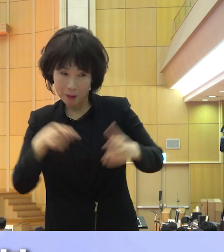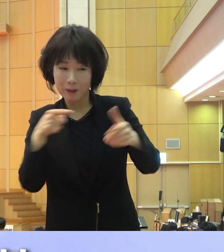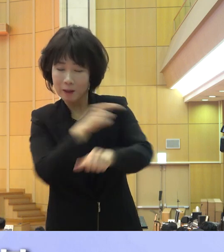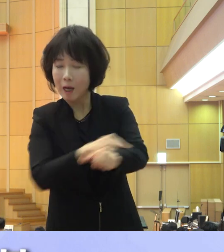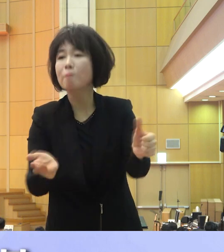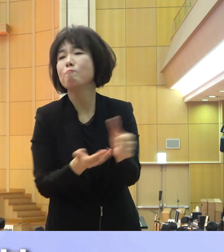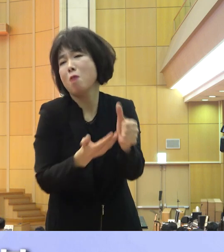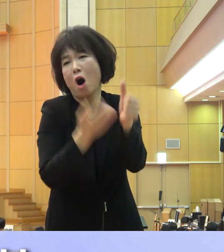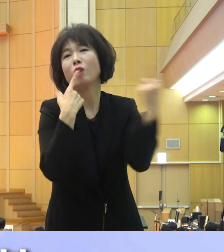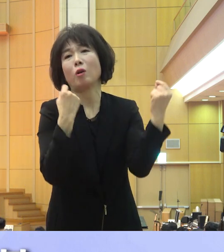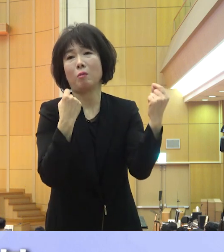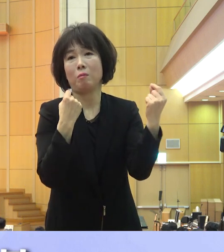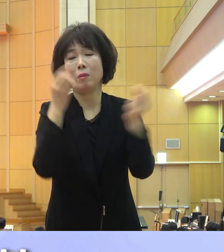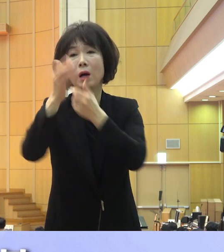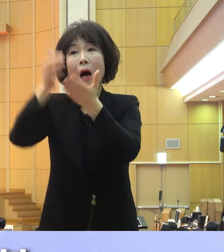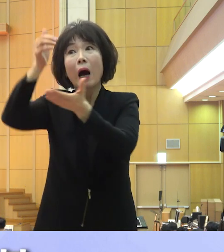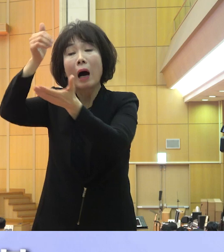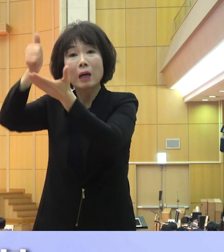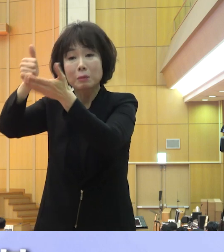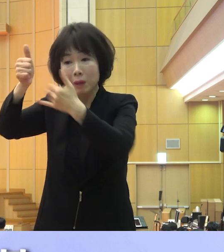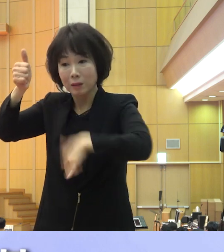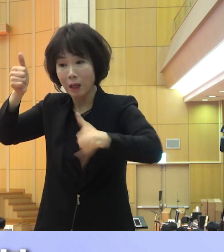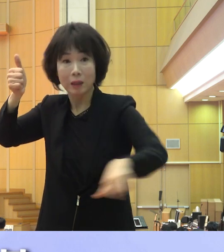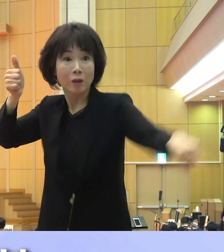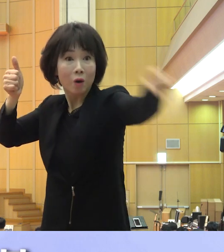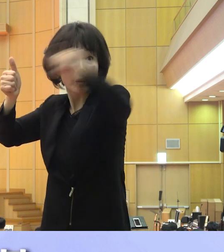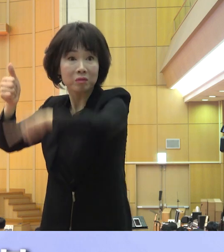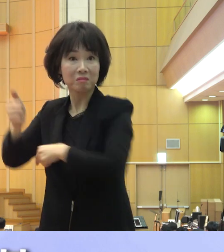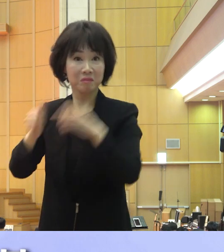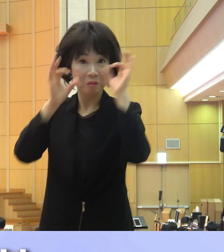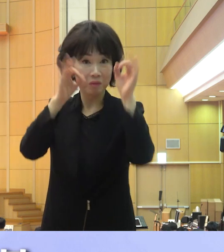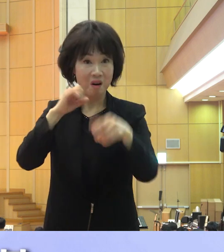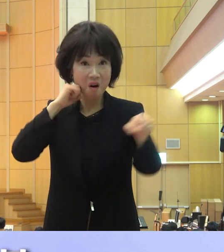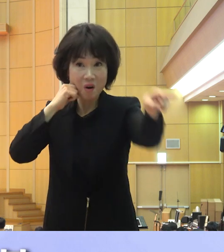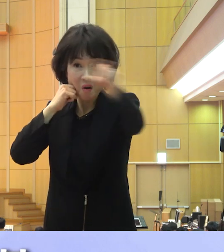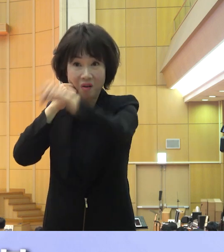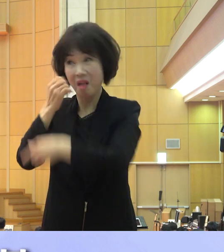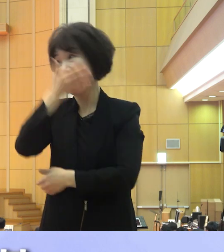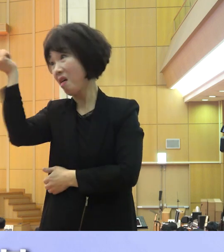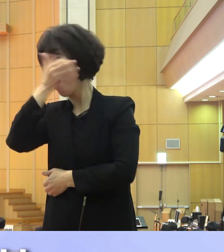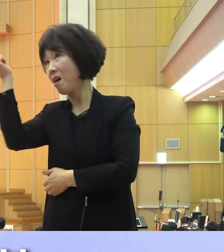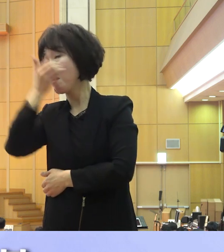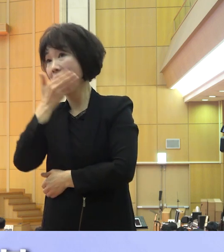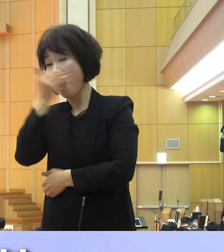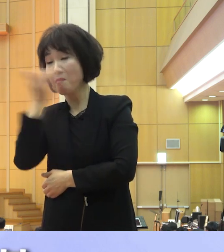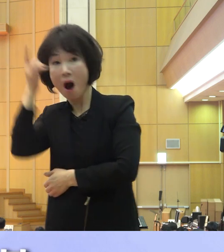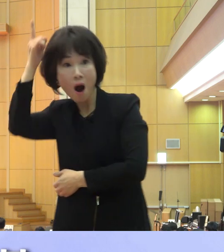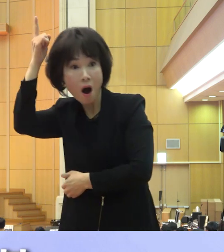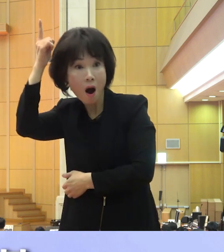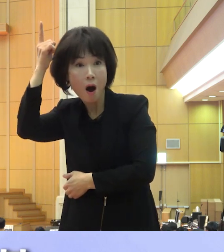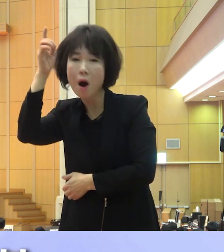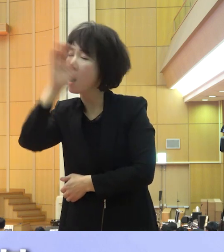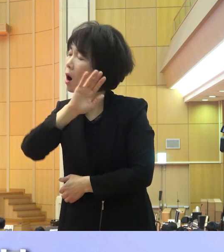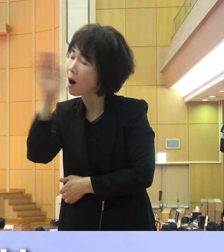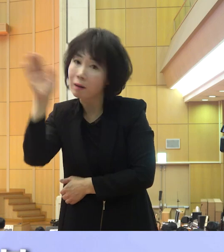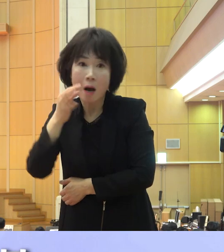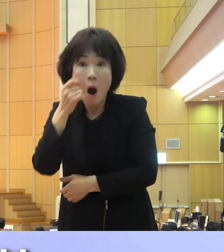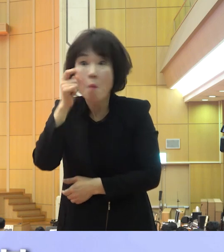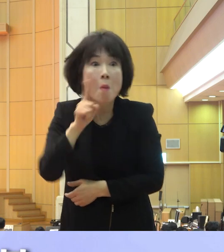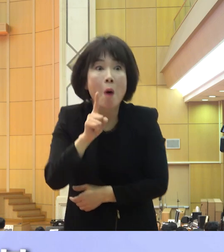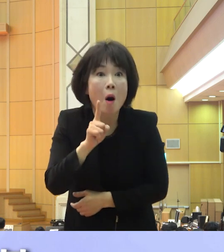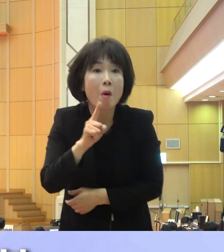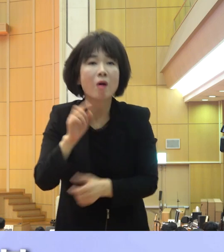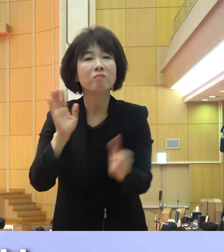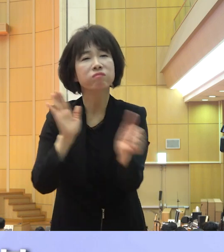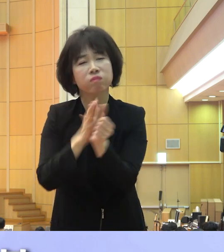근데 하물며 하나님의 자녀를 하나님께서 몰라라 하겠어요? 내가 영혼이 잘 돼서 하나님 자녀가